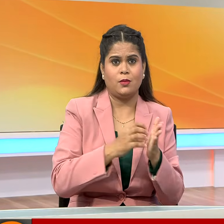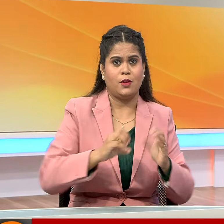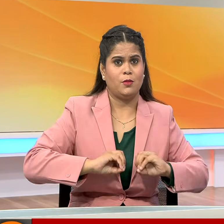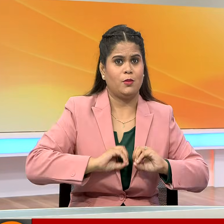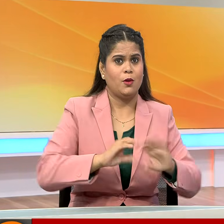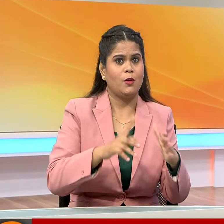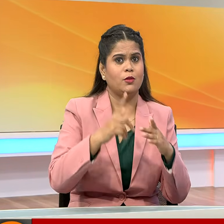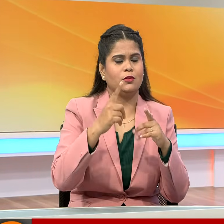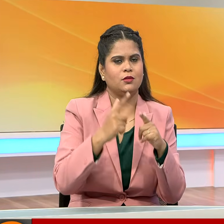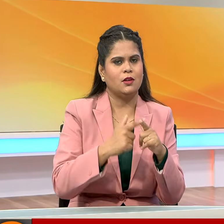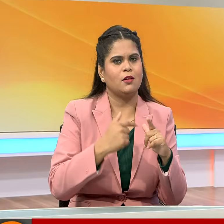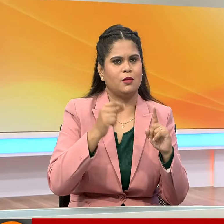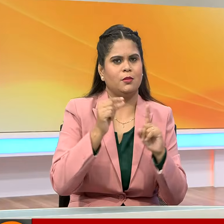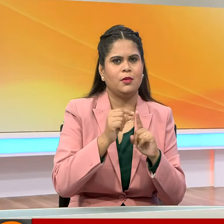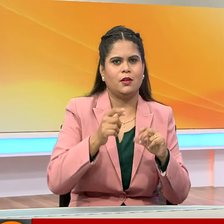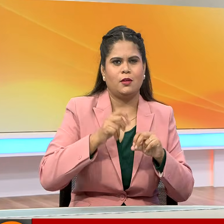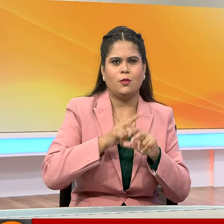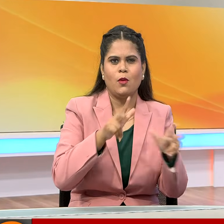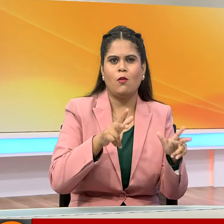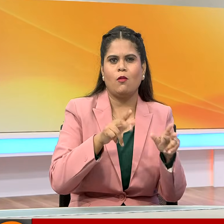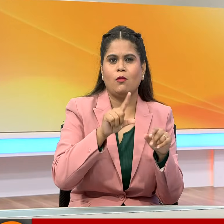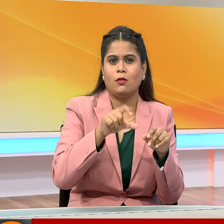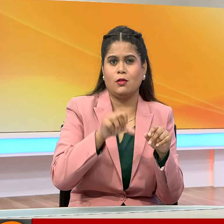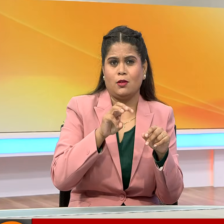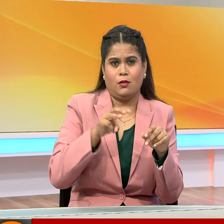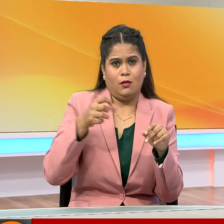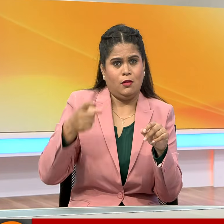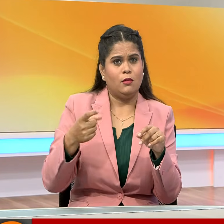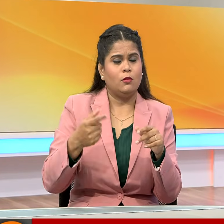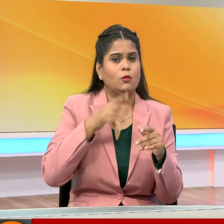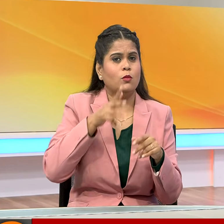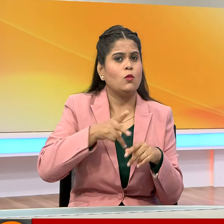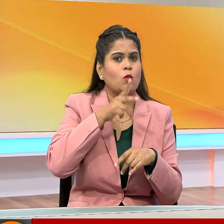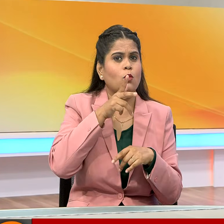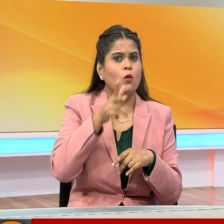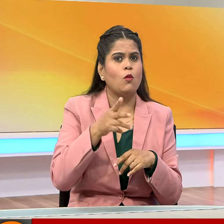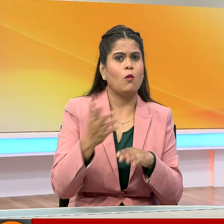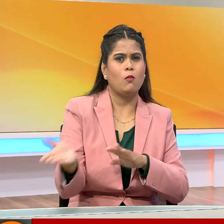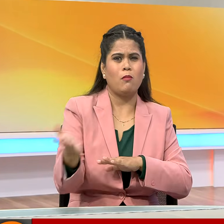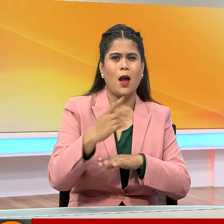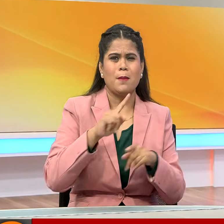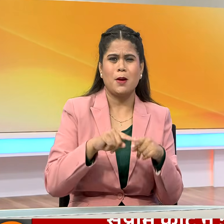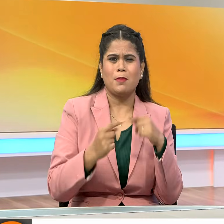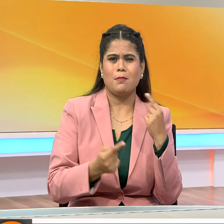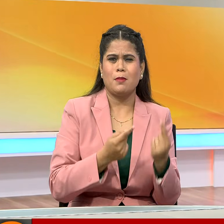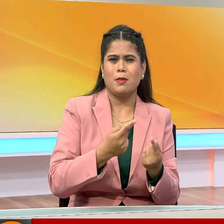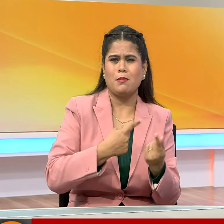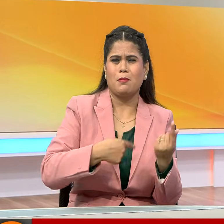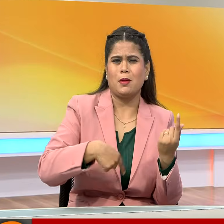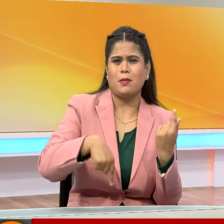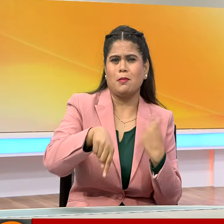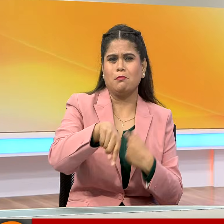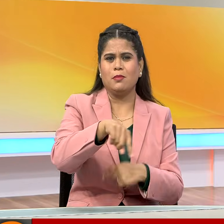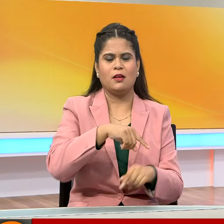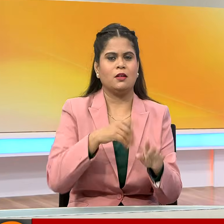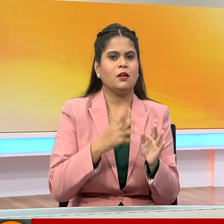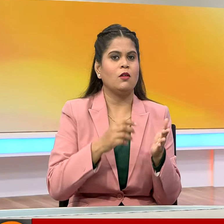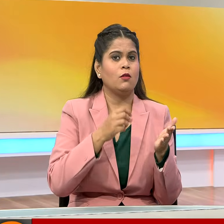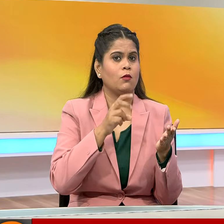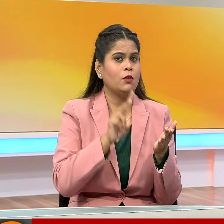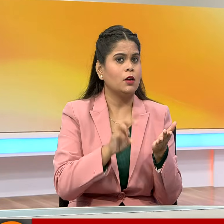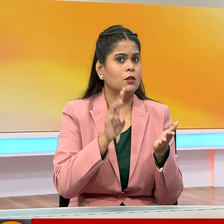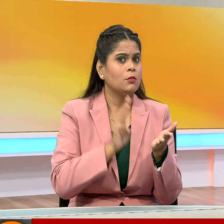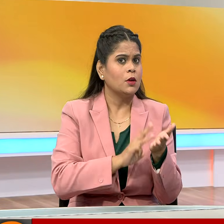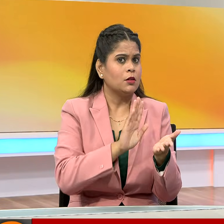ने 1937 के प्रस्ताव का हवाला देते हुए कहा कि उस समय तुष्टीकरण की राजनीति के तहत वंदे मातरम को 2